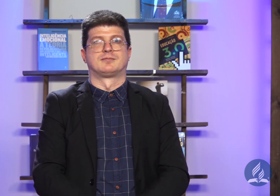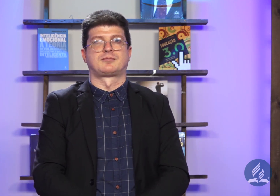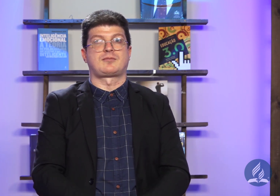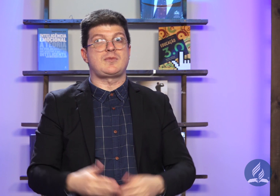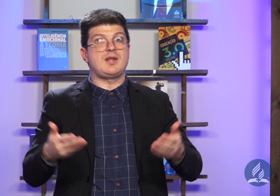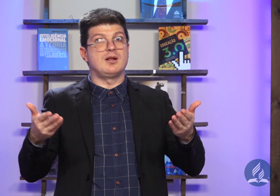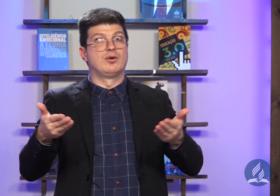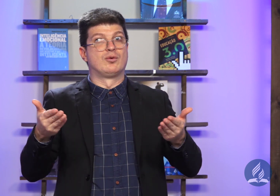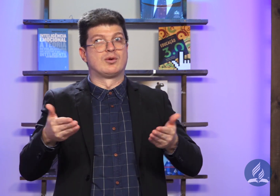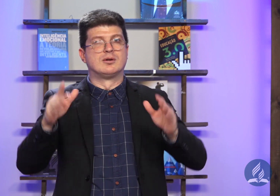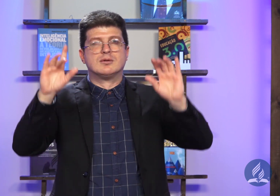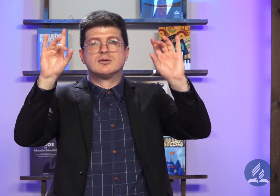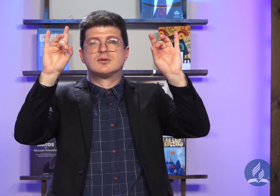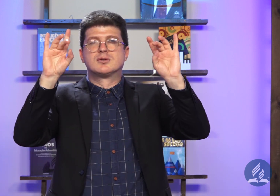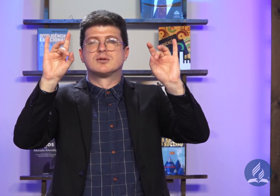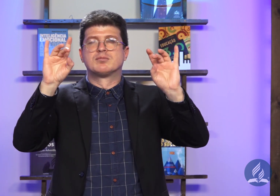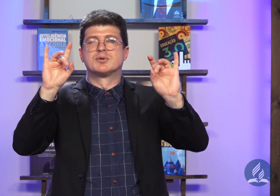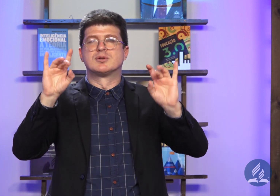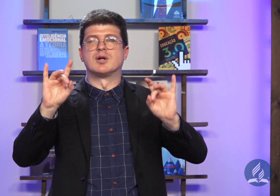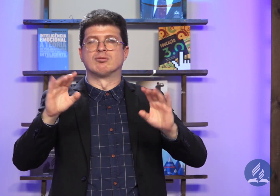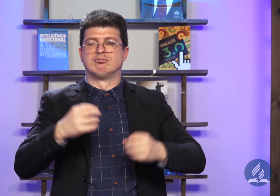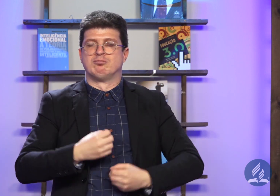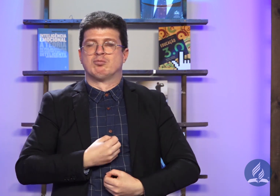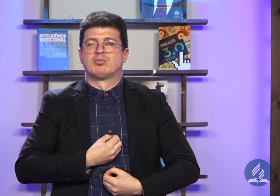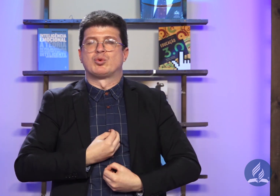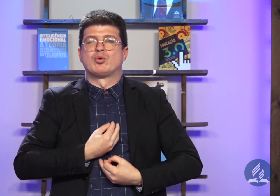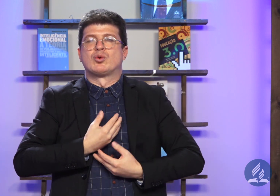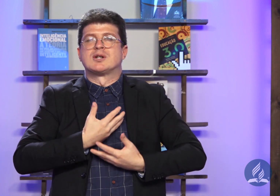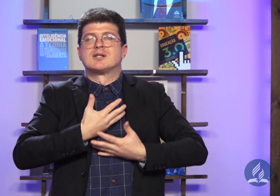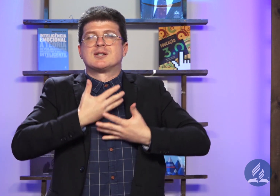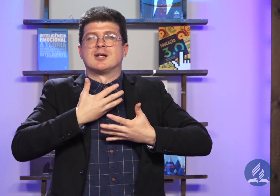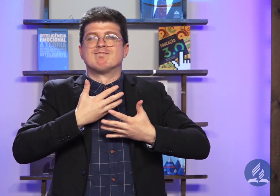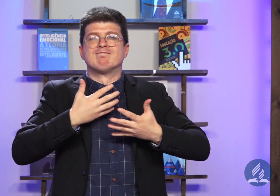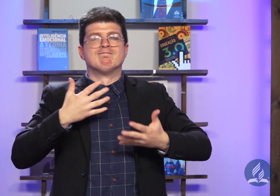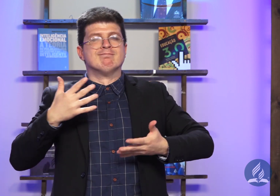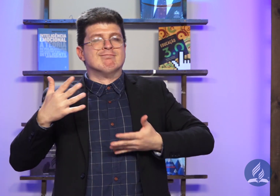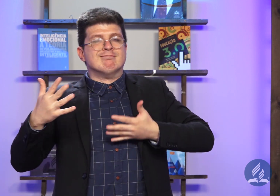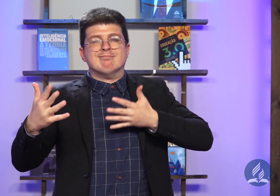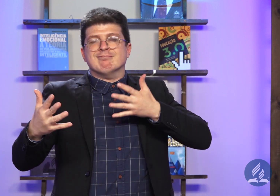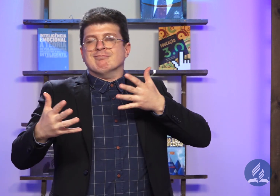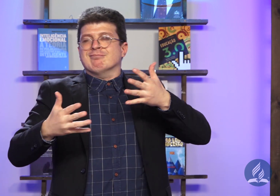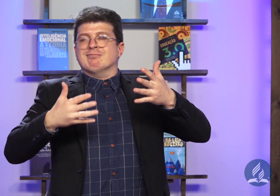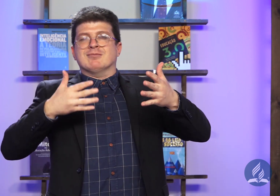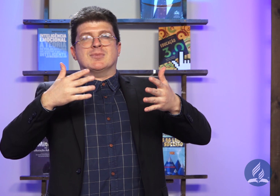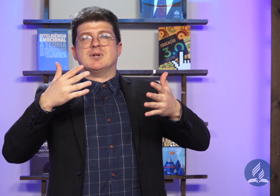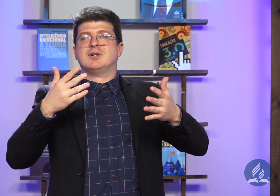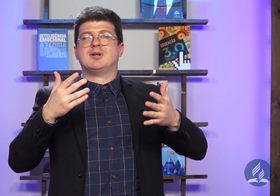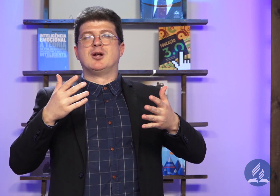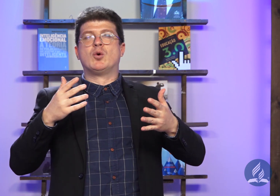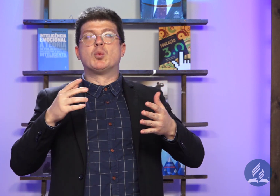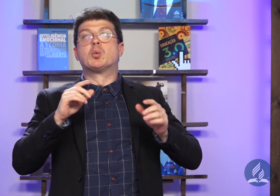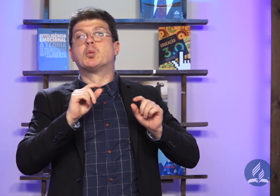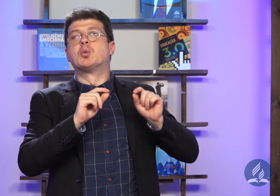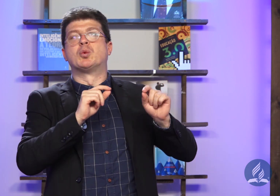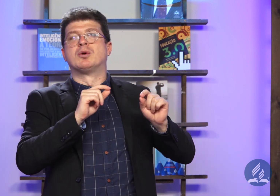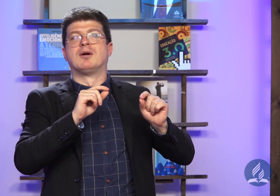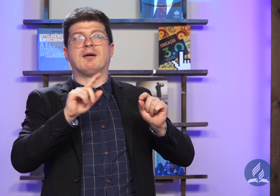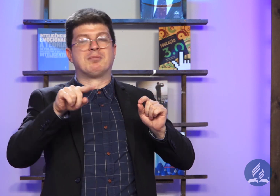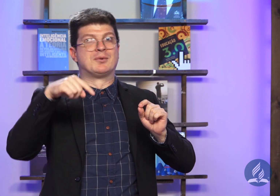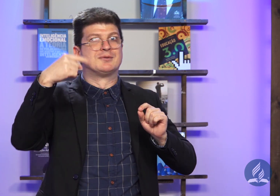E agora nós teremos um momento bastante especial, uma poesia em Libras, maravilhosa. E depois